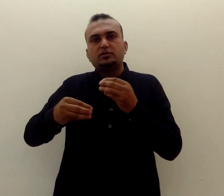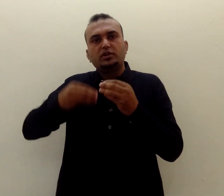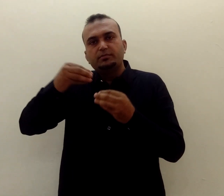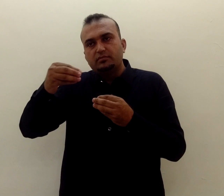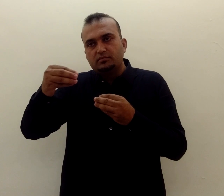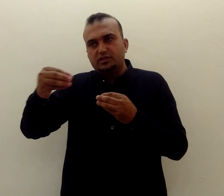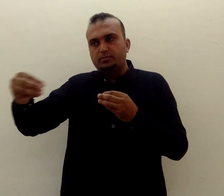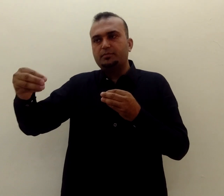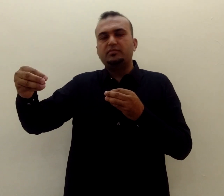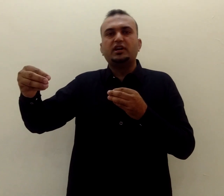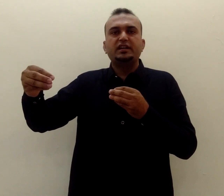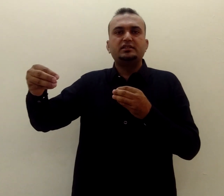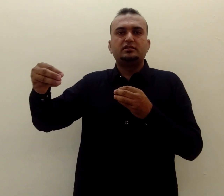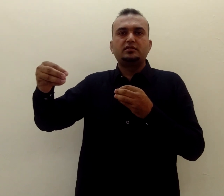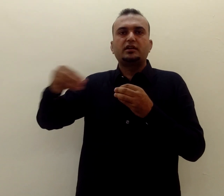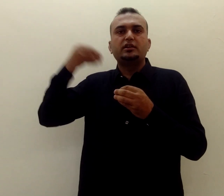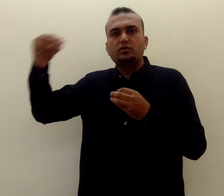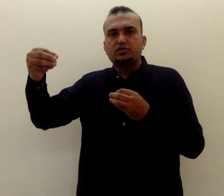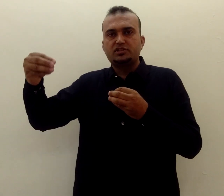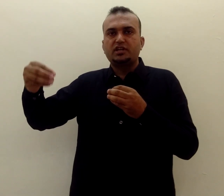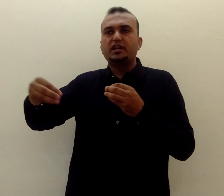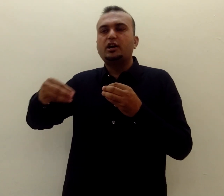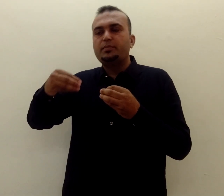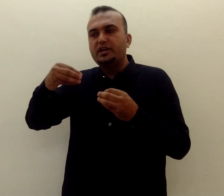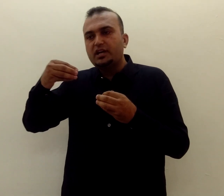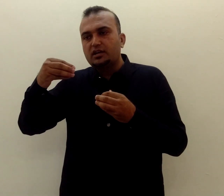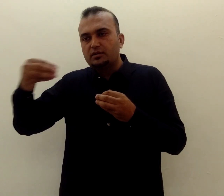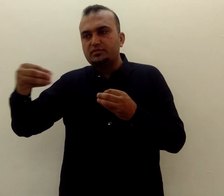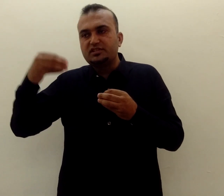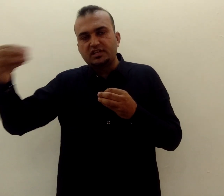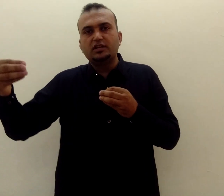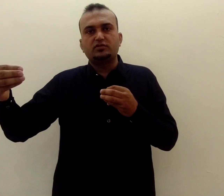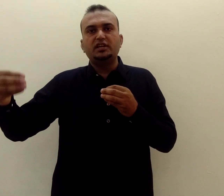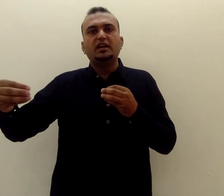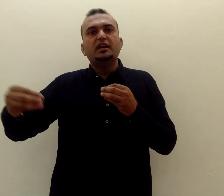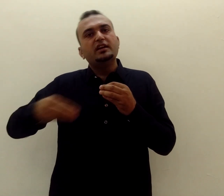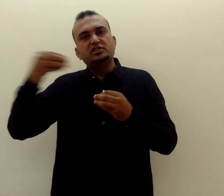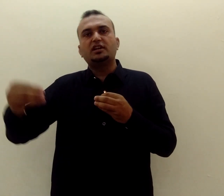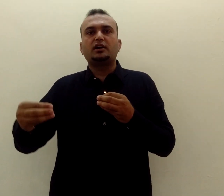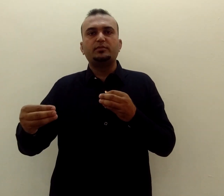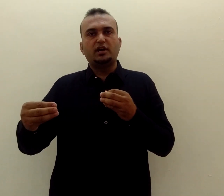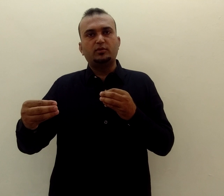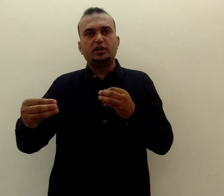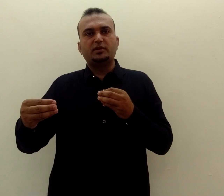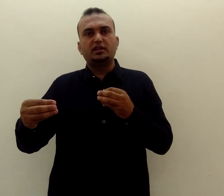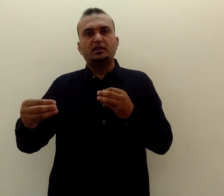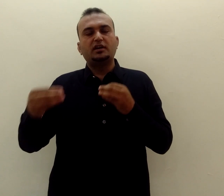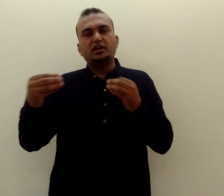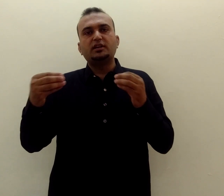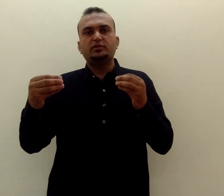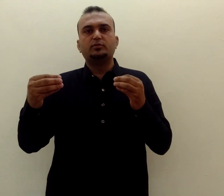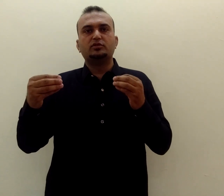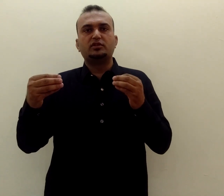थोड़ी इसमें डाइट करने की कोशिश करें, आप एक कदम चलें तो सही, इंशाल्लाह कामयाब होता है बंदा। इरादा मजबूत होना